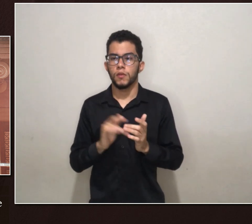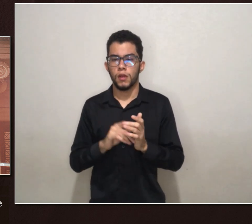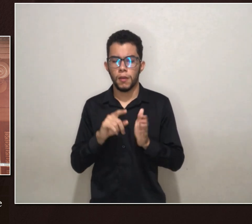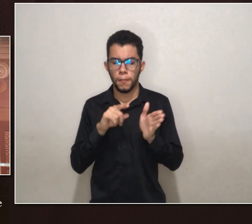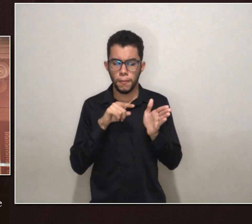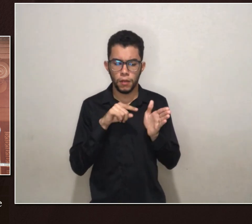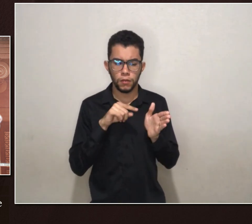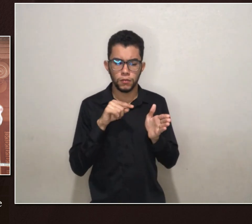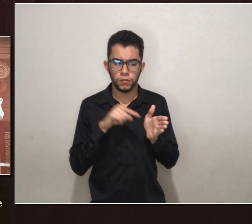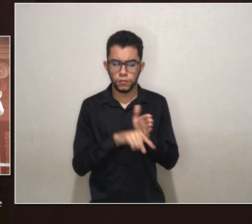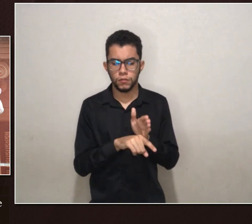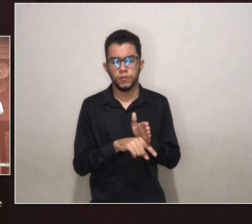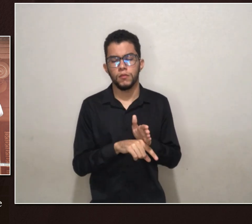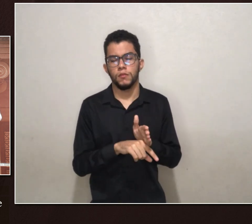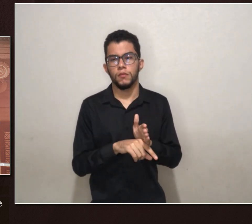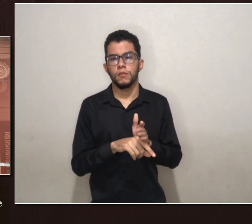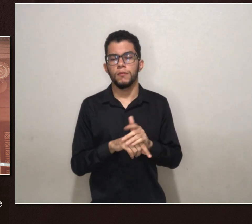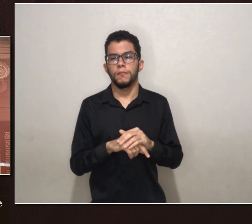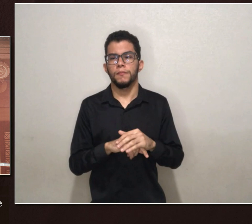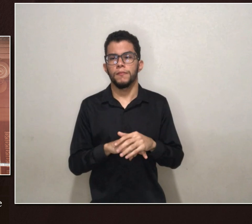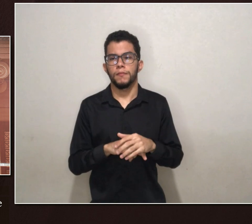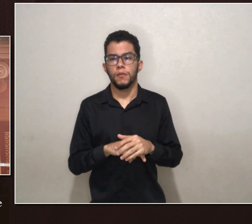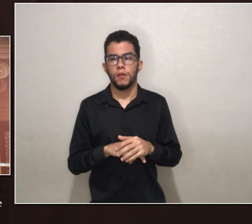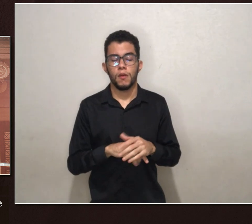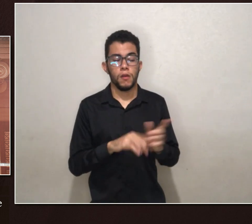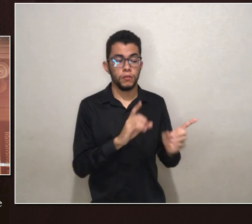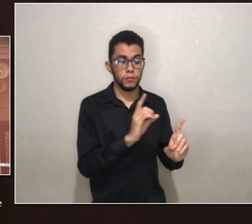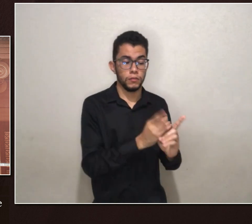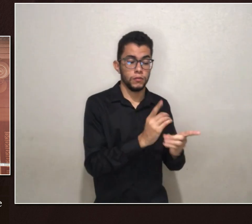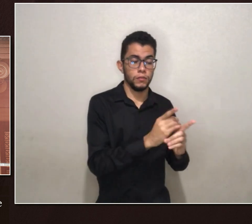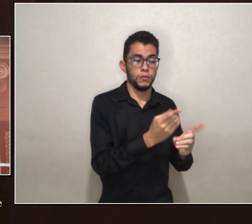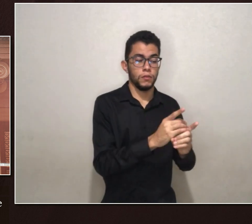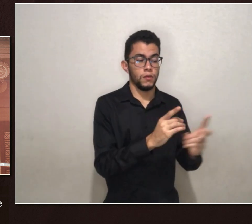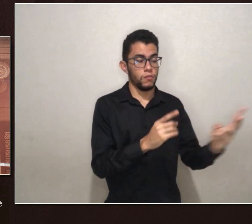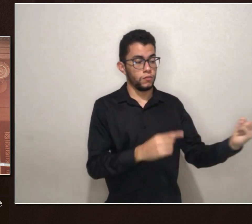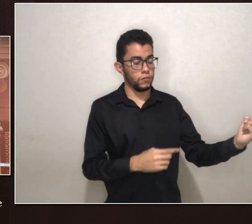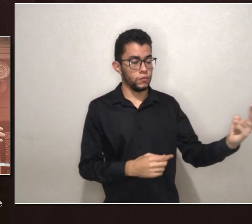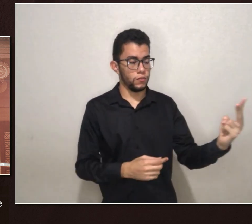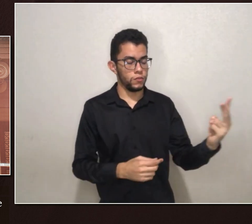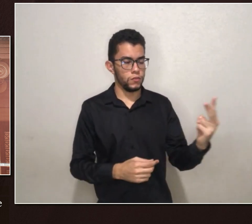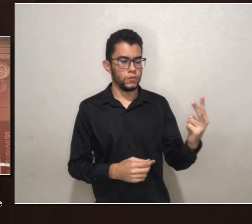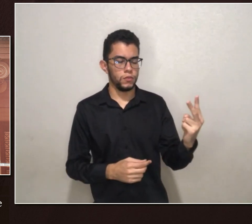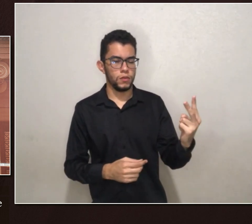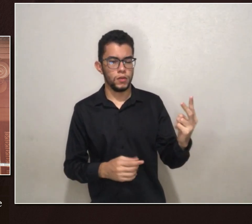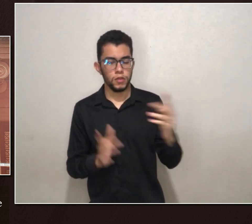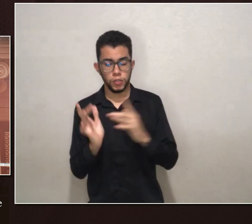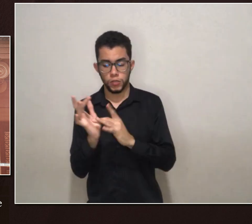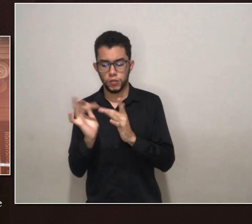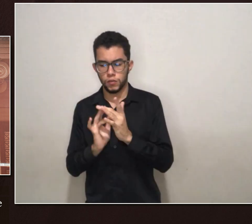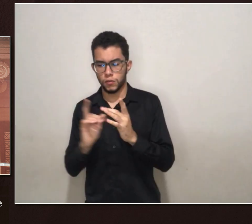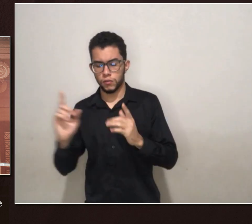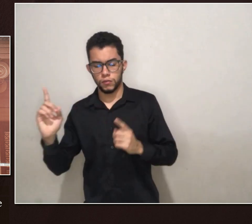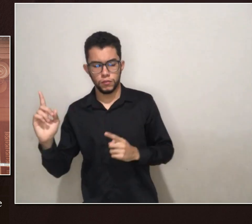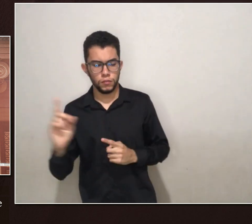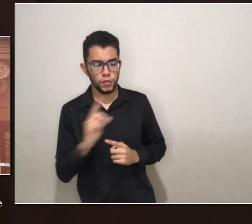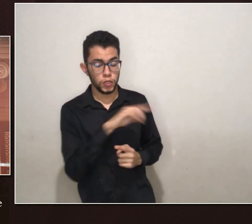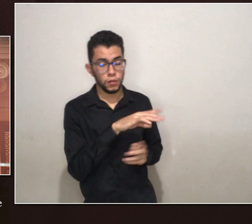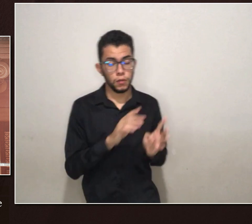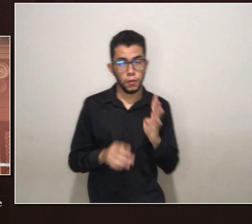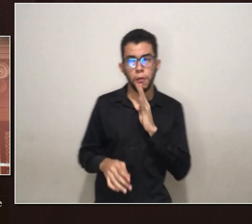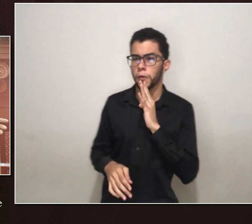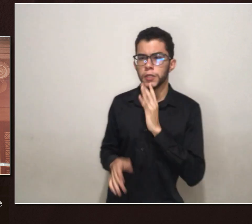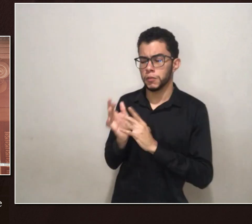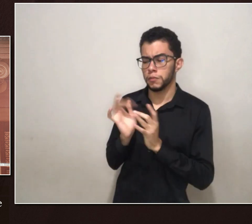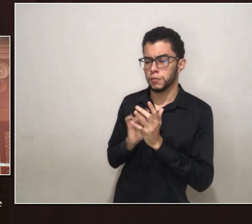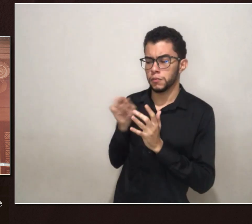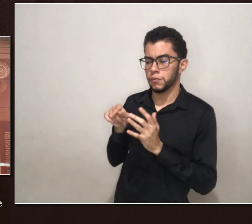Jesus, são aqueles dois discípulos no caminho de Emaús, Jesus estava com eles, eles não sabiam que era Jesus, né? O que aconteceu,